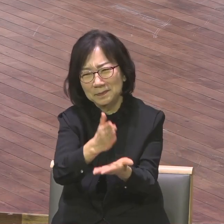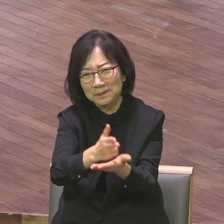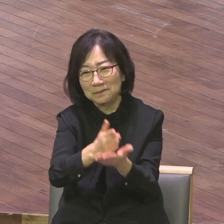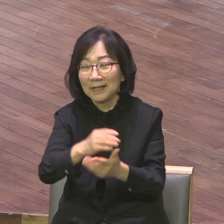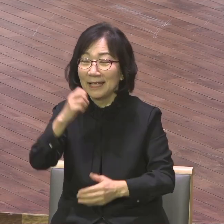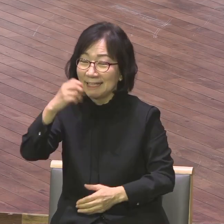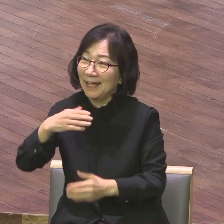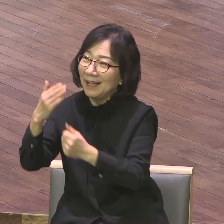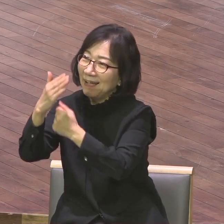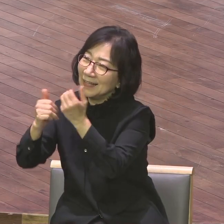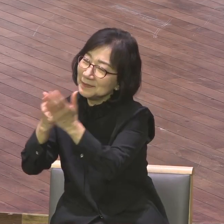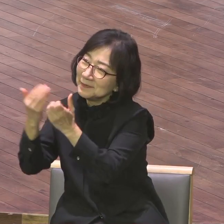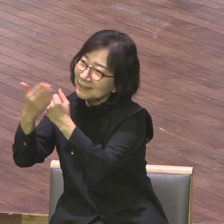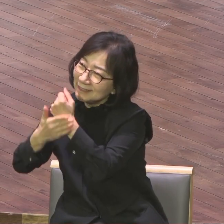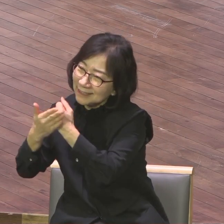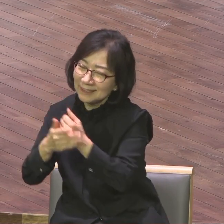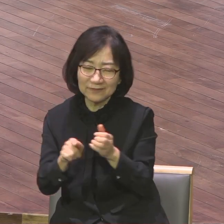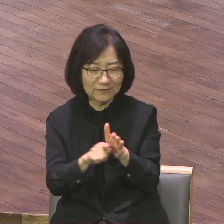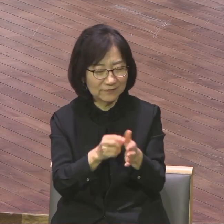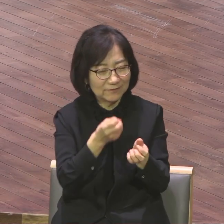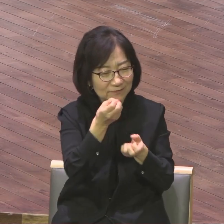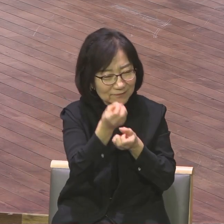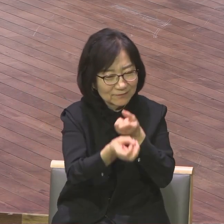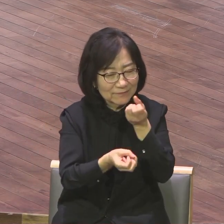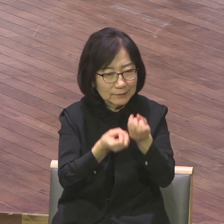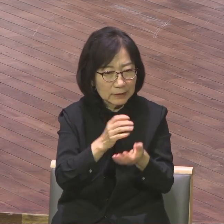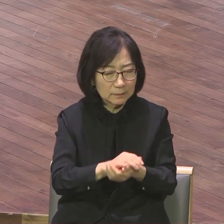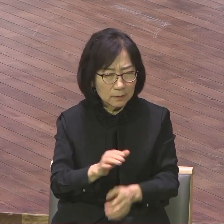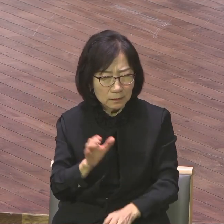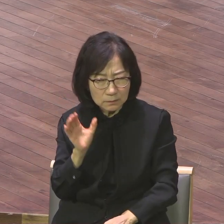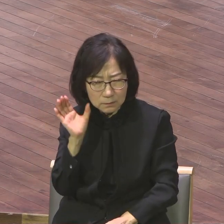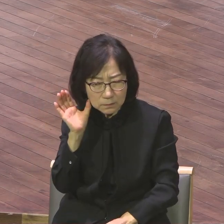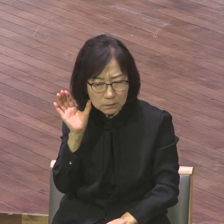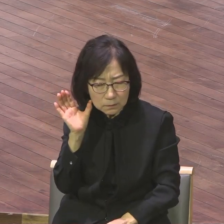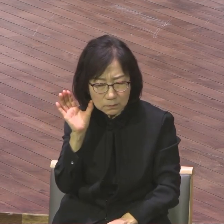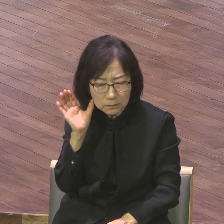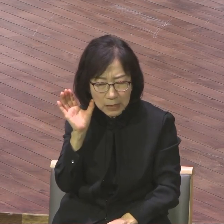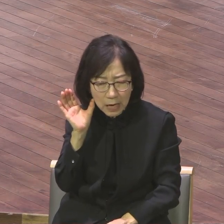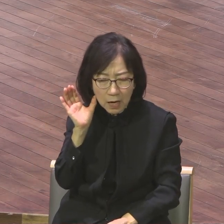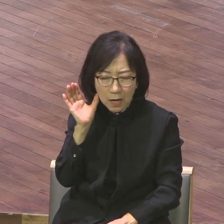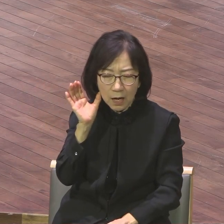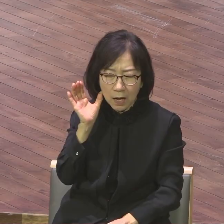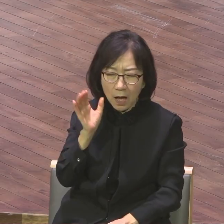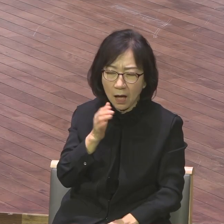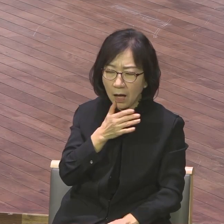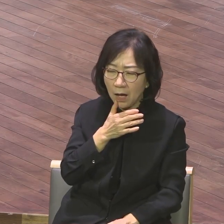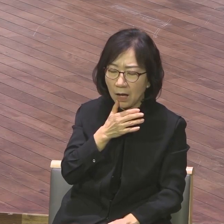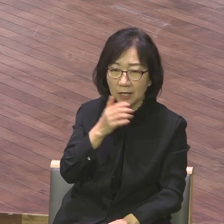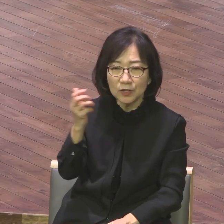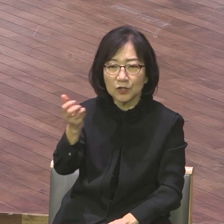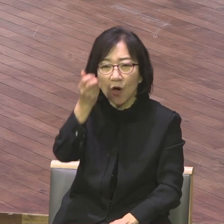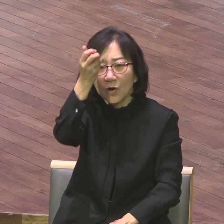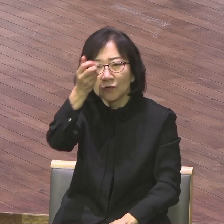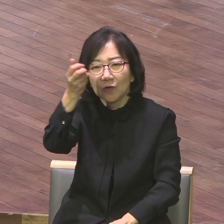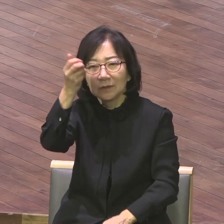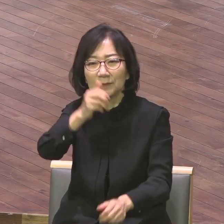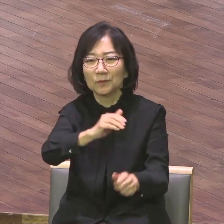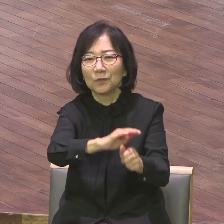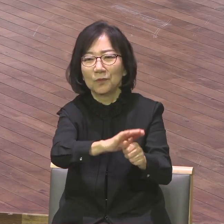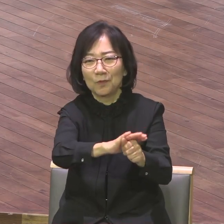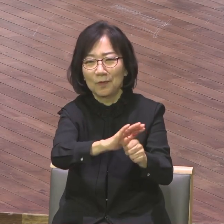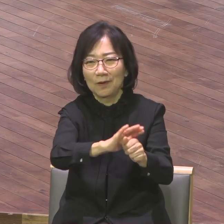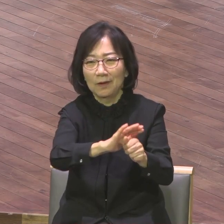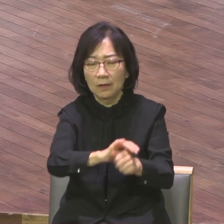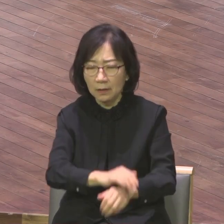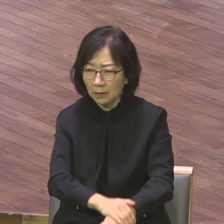간증하세요. 그러면요, 들은 사람의 심령에 파문이 일어납니다. 성리 역사에서. 내가 처음은